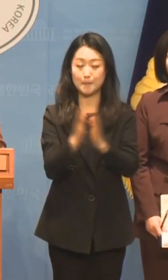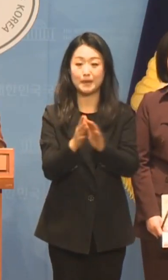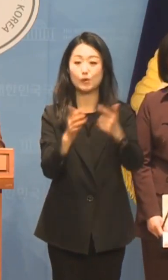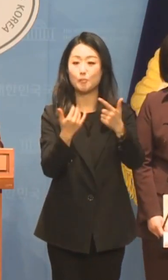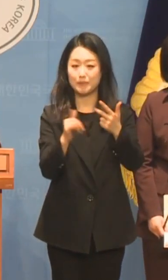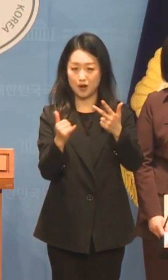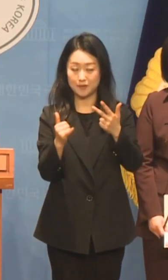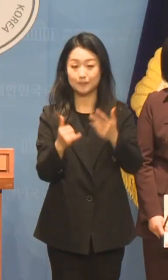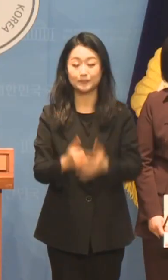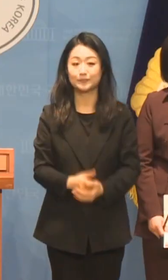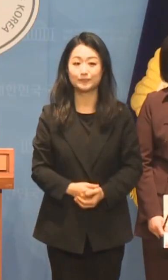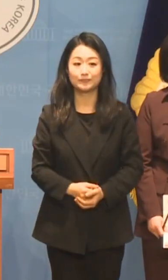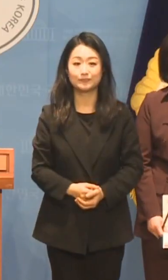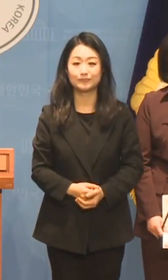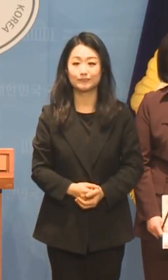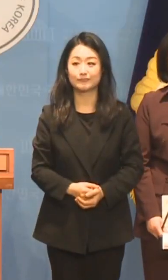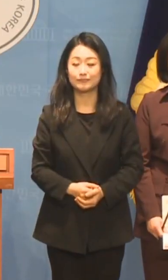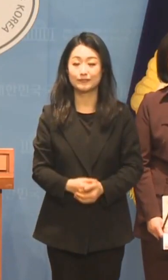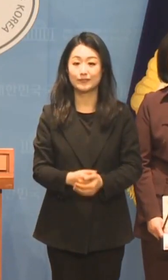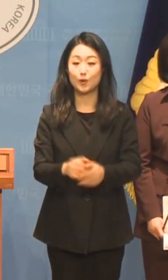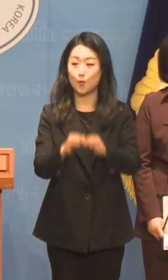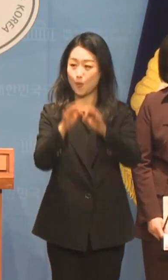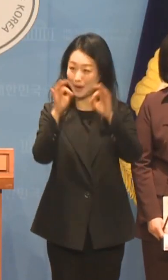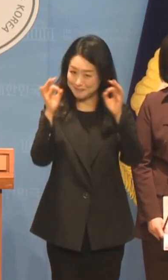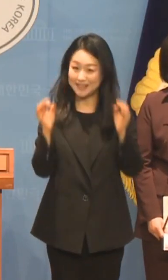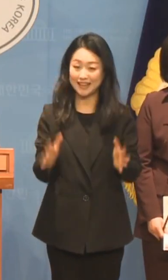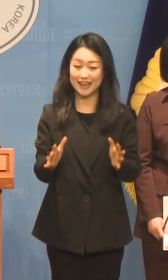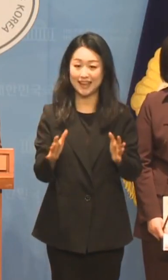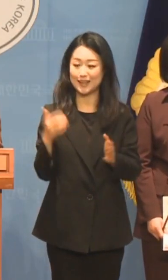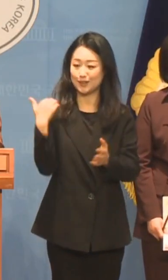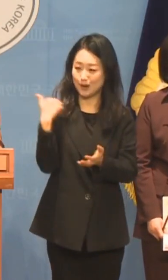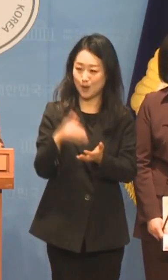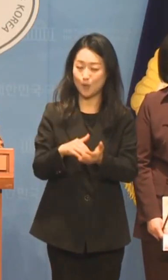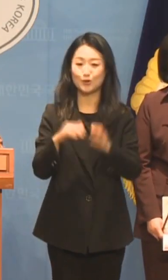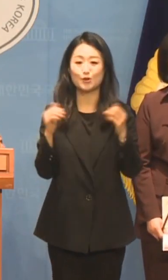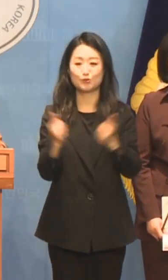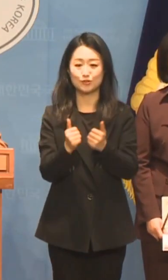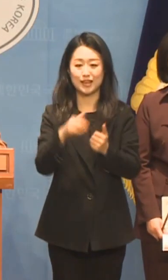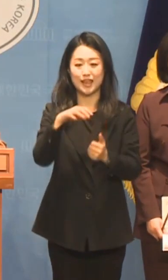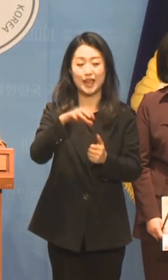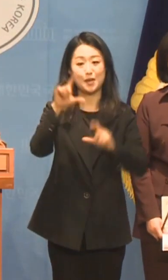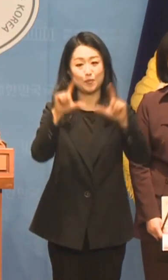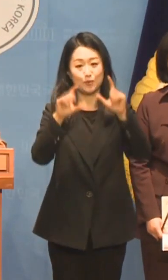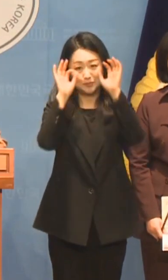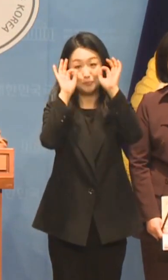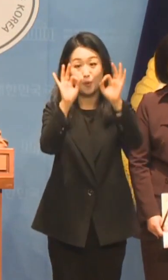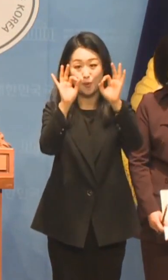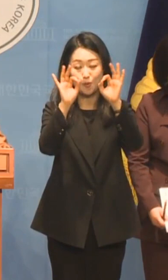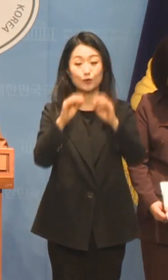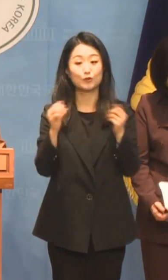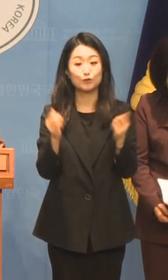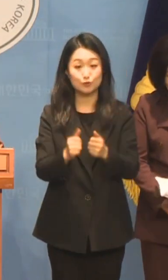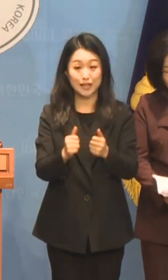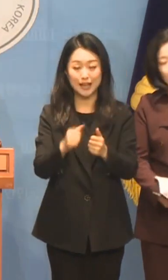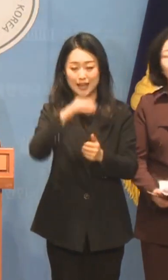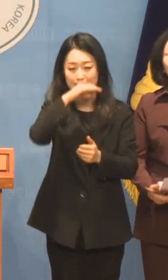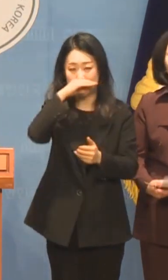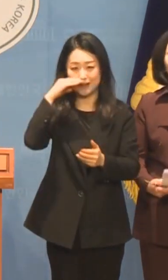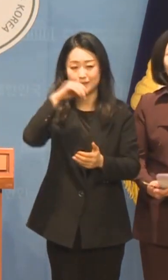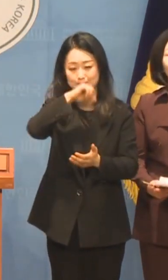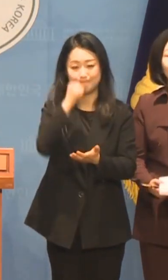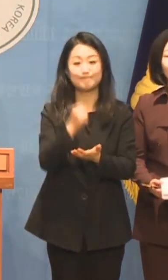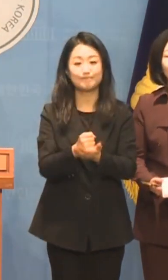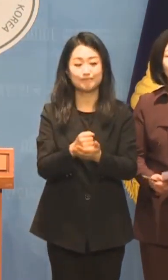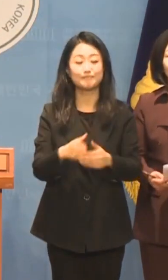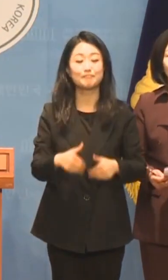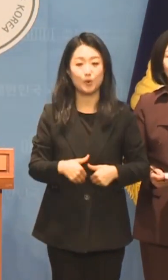7명입니다. 그래서 저희가 오래간만에 돌아온 국회의 모습을 보면서 국회의 정상화가 굉장히